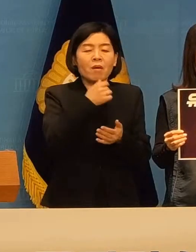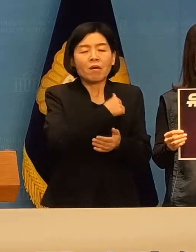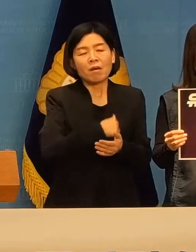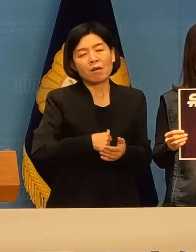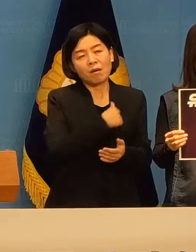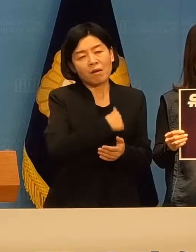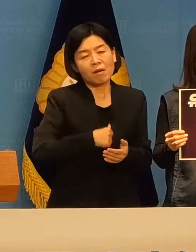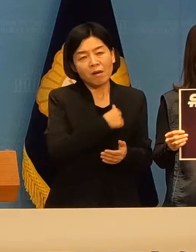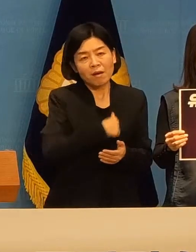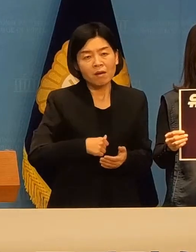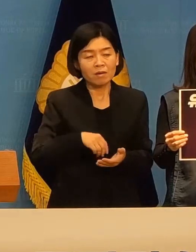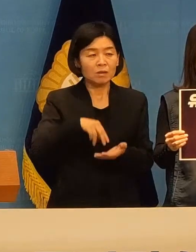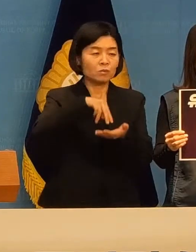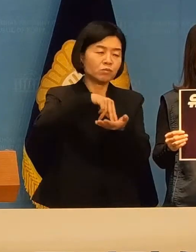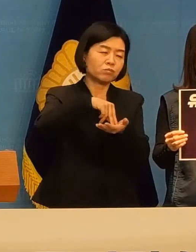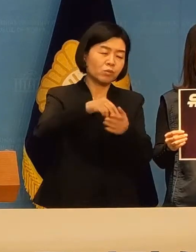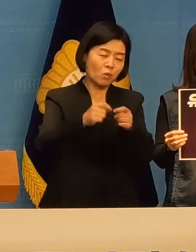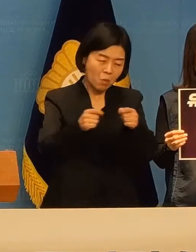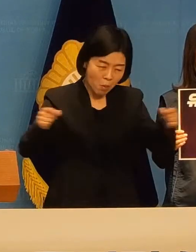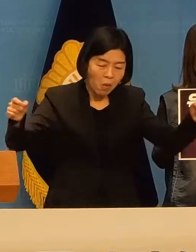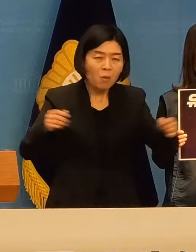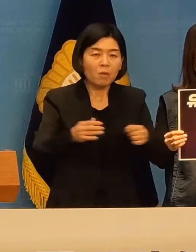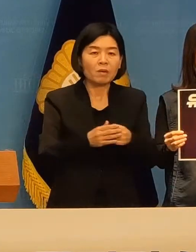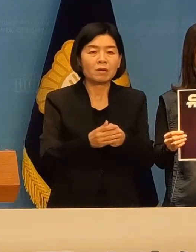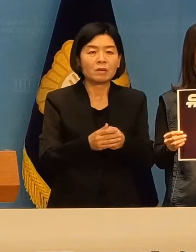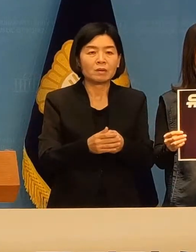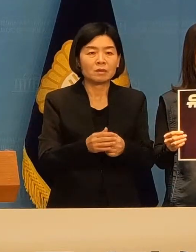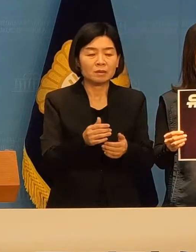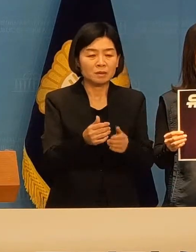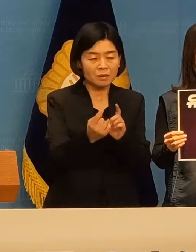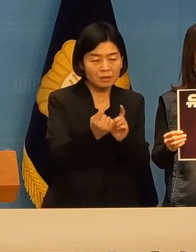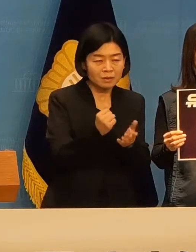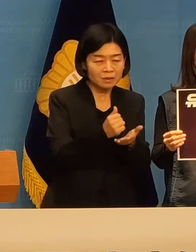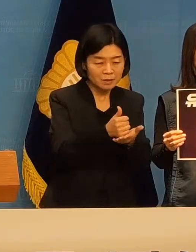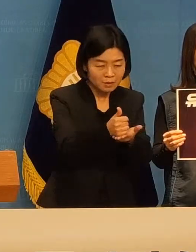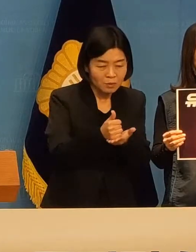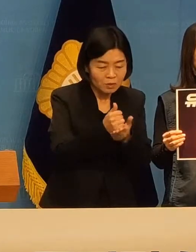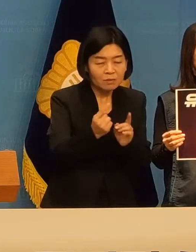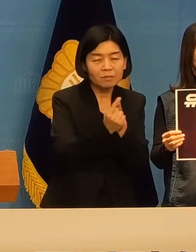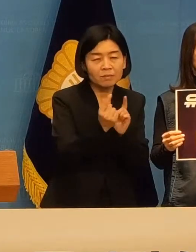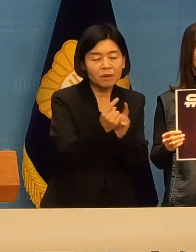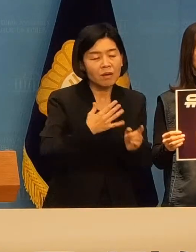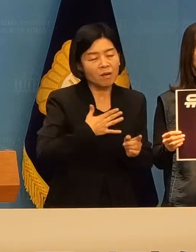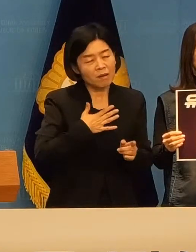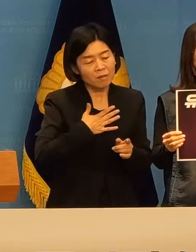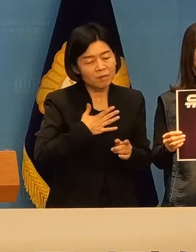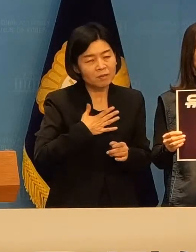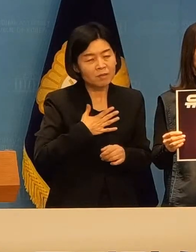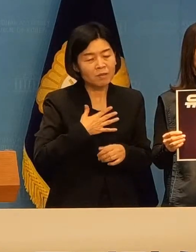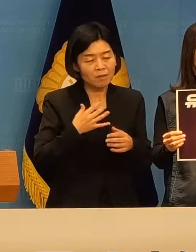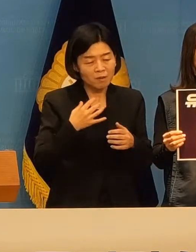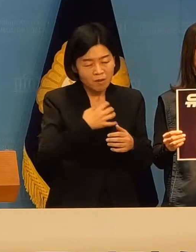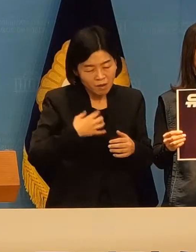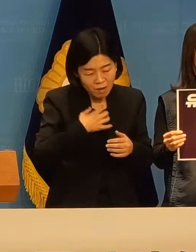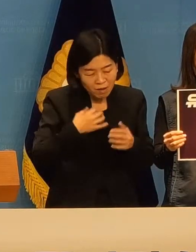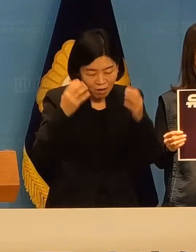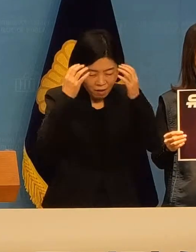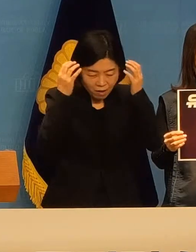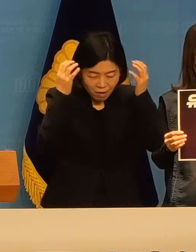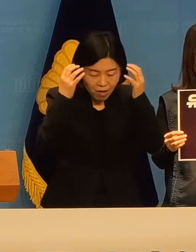환경과 감정노동은 수십 가지의 병으로 나타나고 불임, 난임으로 이어지고